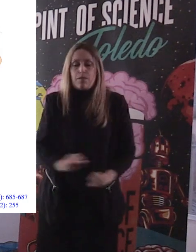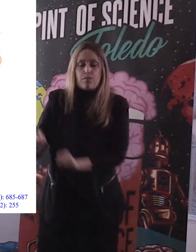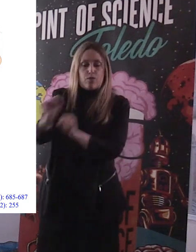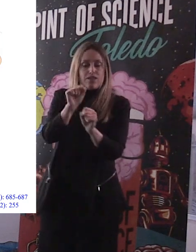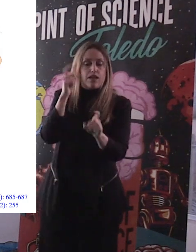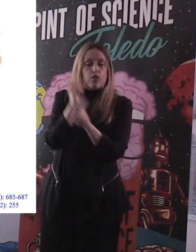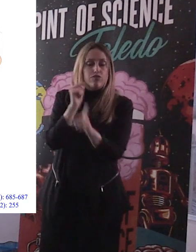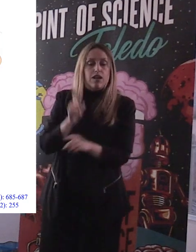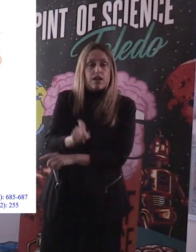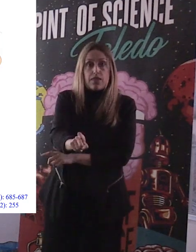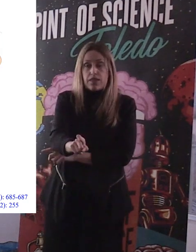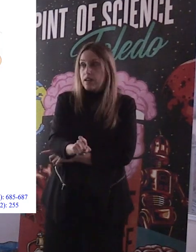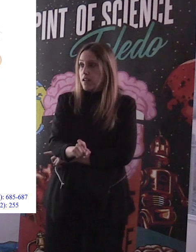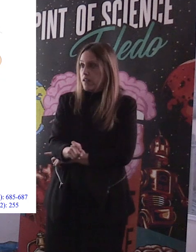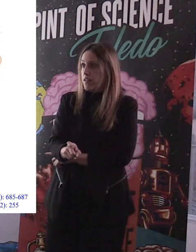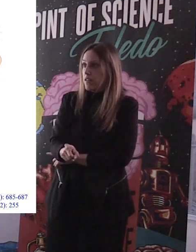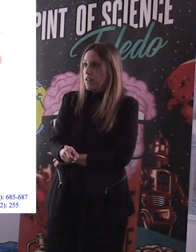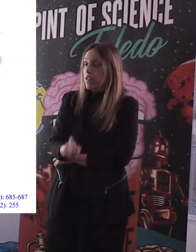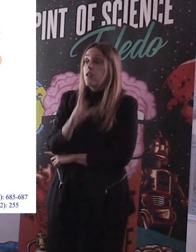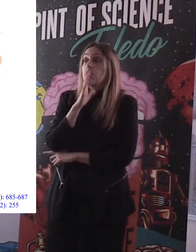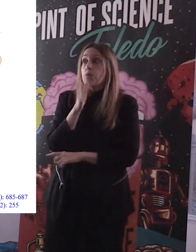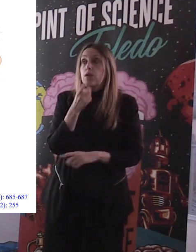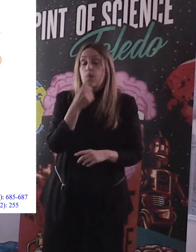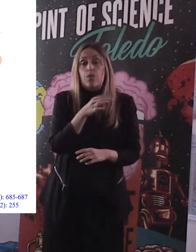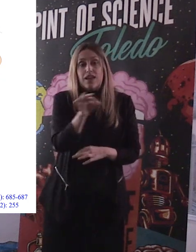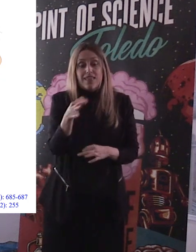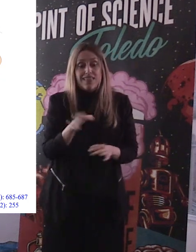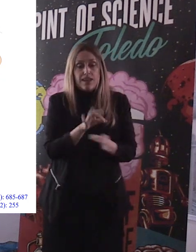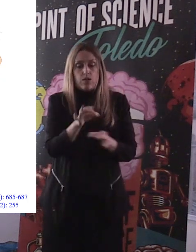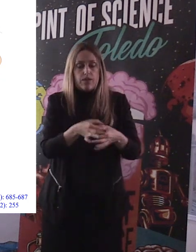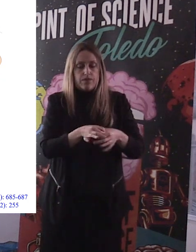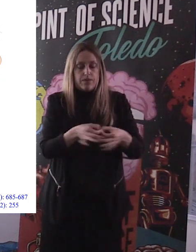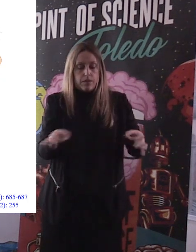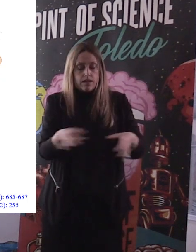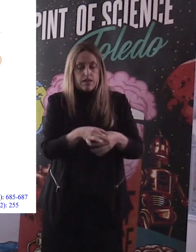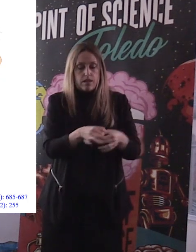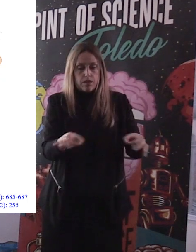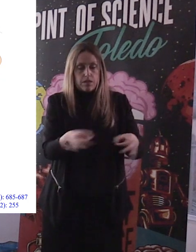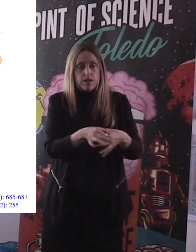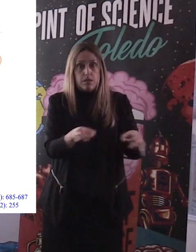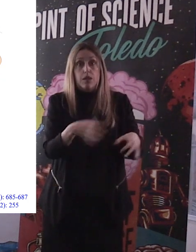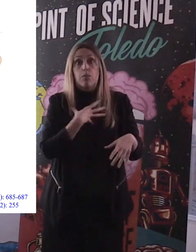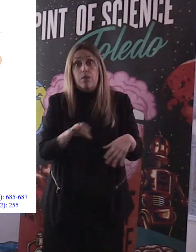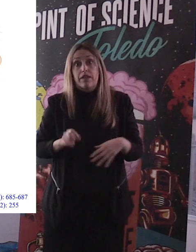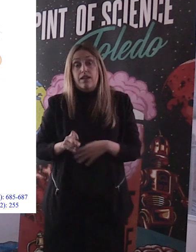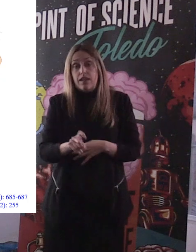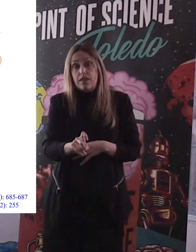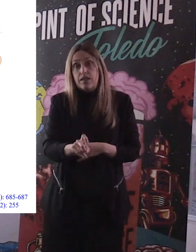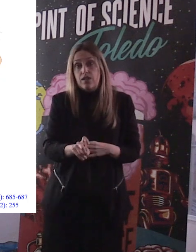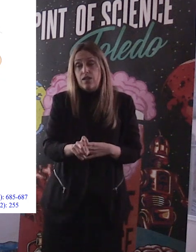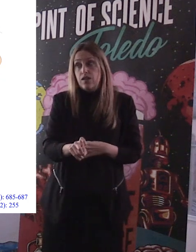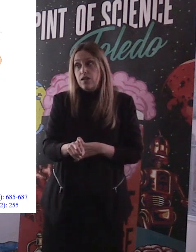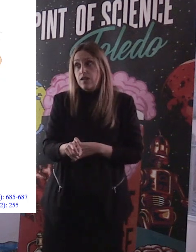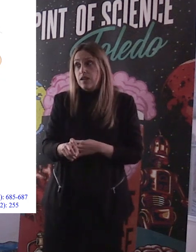el cáncer, ¿no? Porque una célula que se divide siempre puede ser un cáncer, y